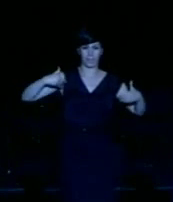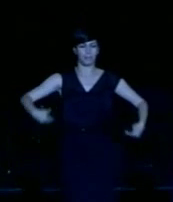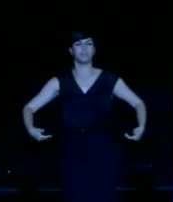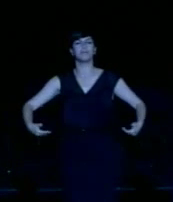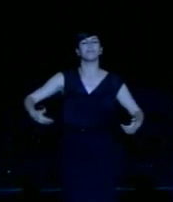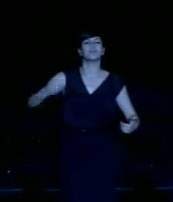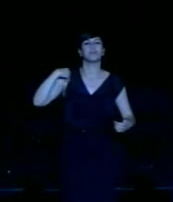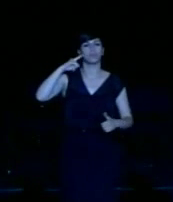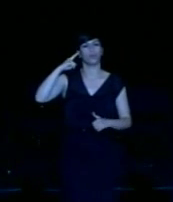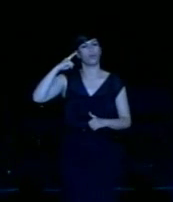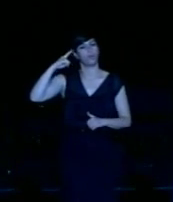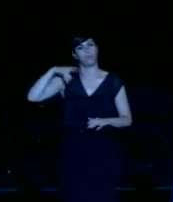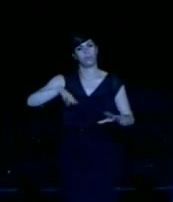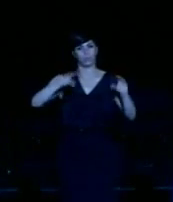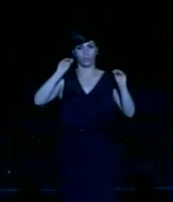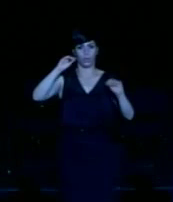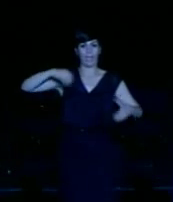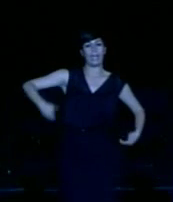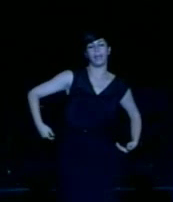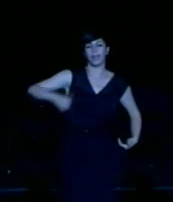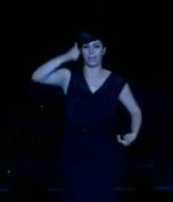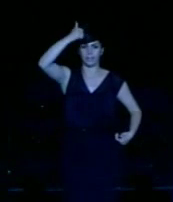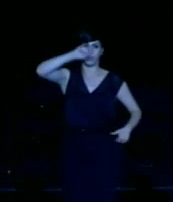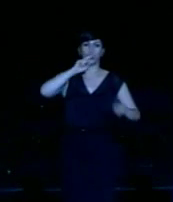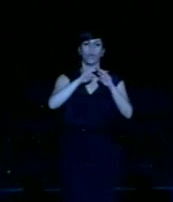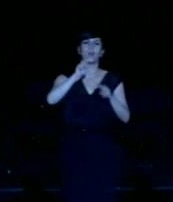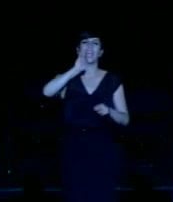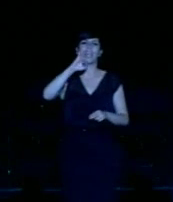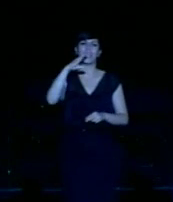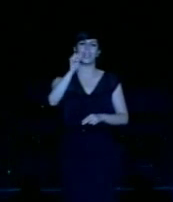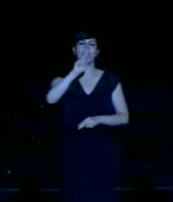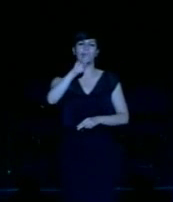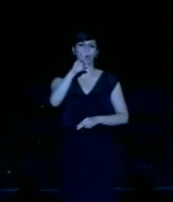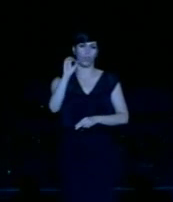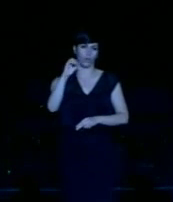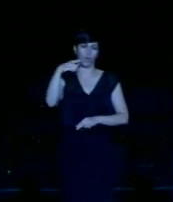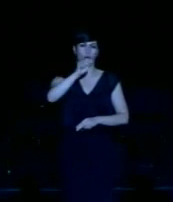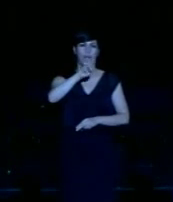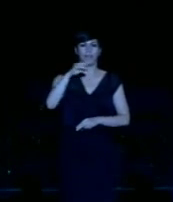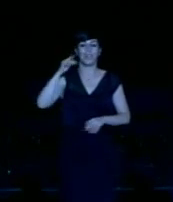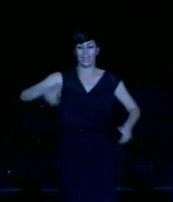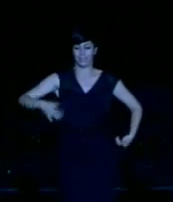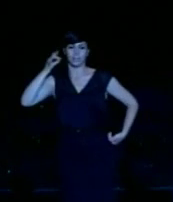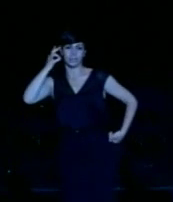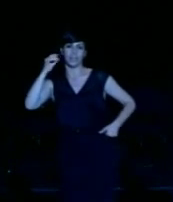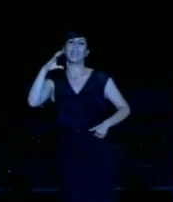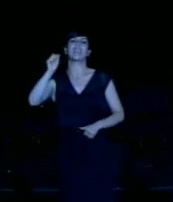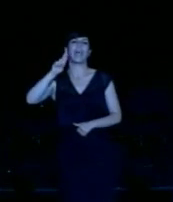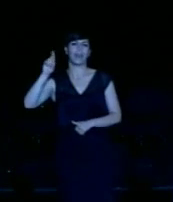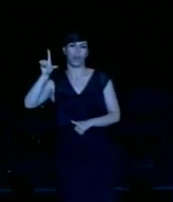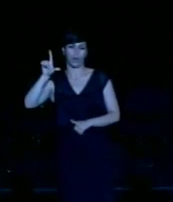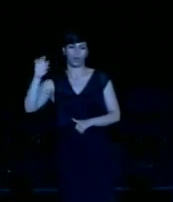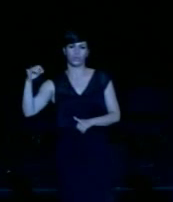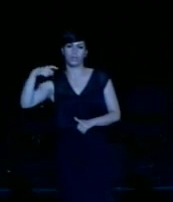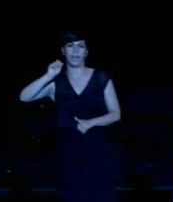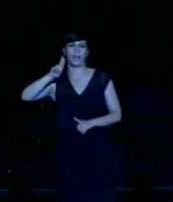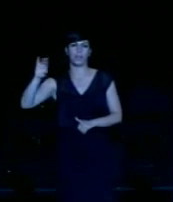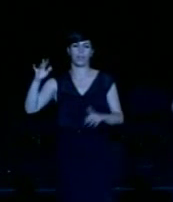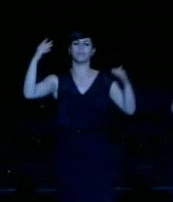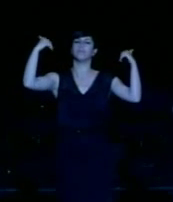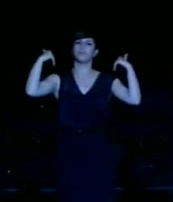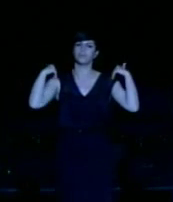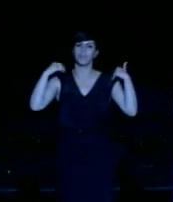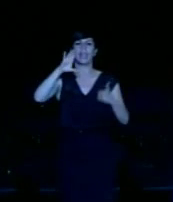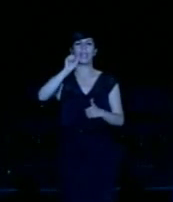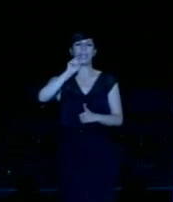personajes más queridos de Burgos. El gigantillo lo lleva Ricardo García, la gigantilla, Carlos García, el